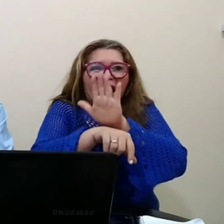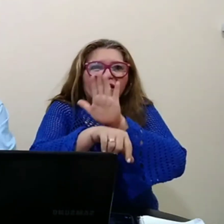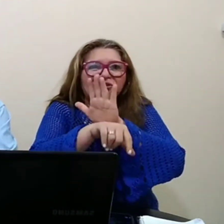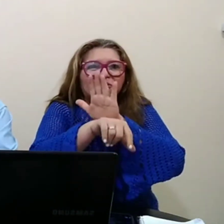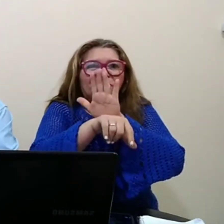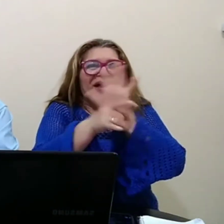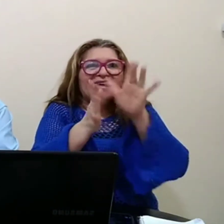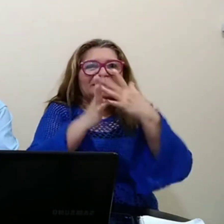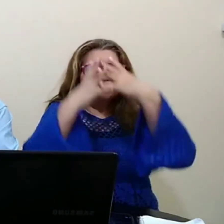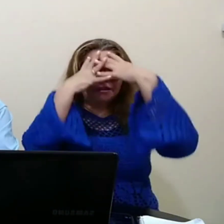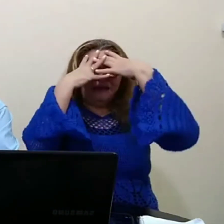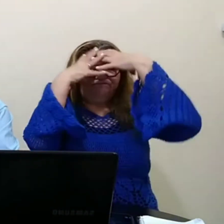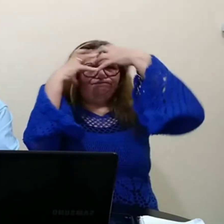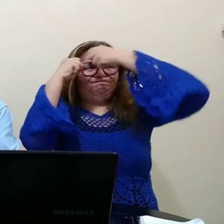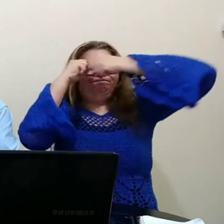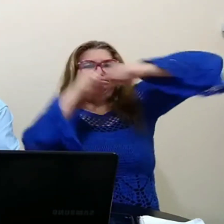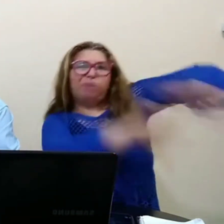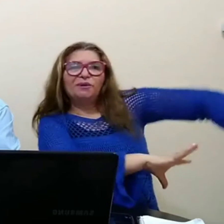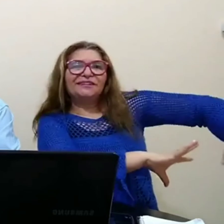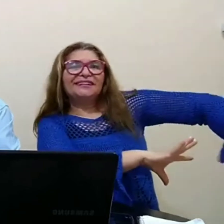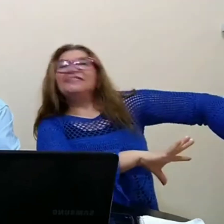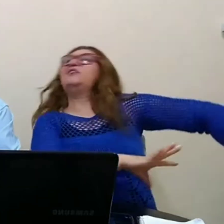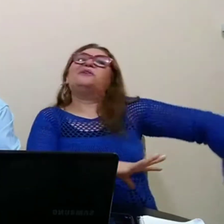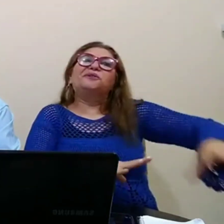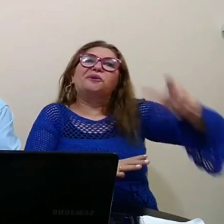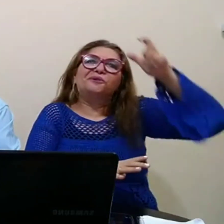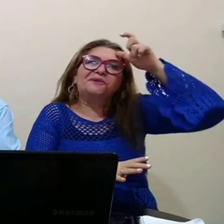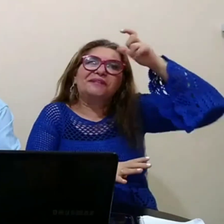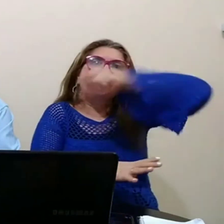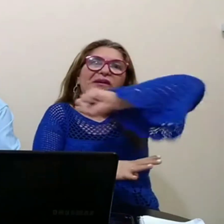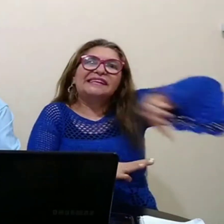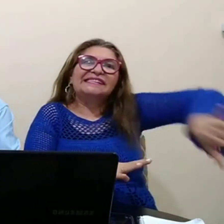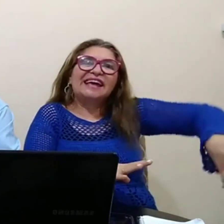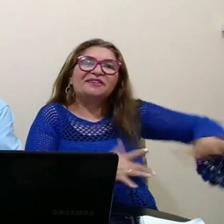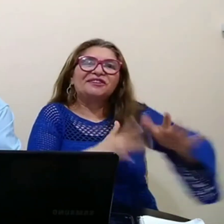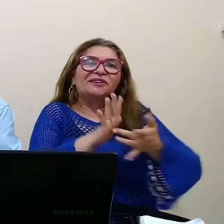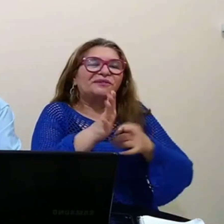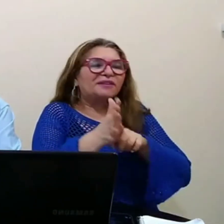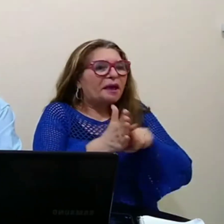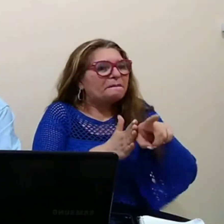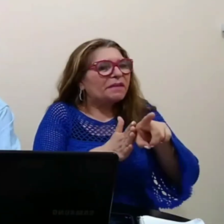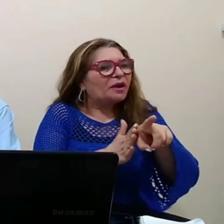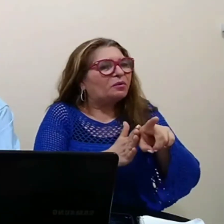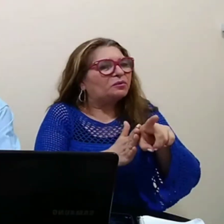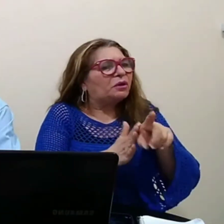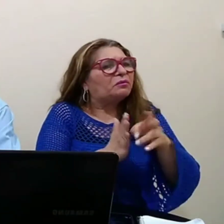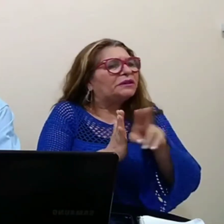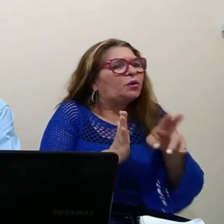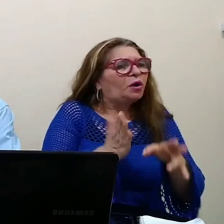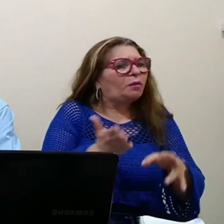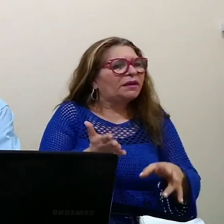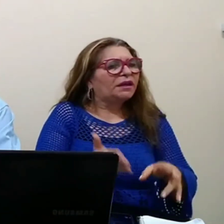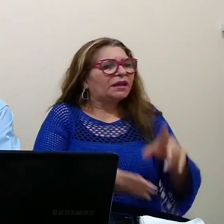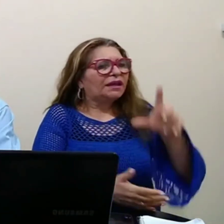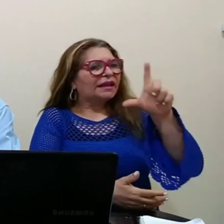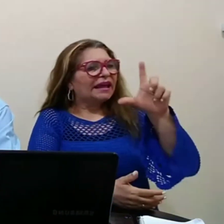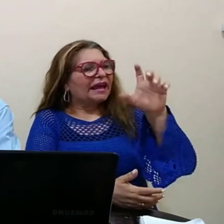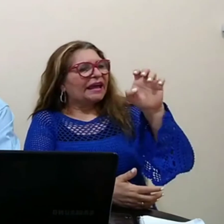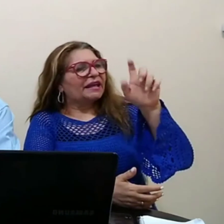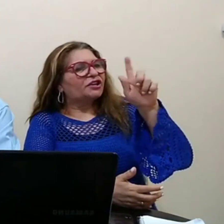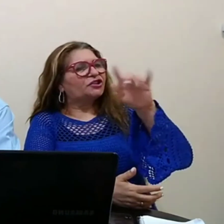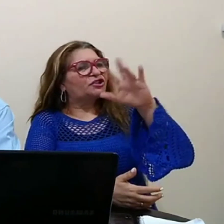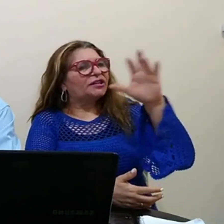dele todos os demônios. E Jesus pergunta a ele: qual é o teu nome? E ele diz: Legião é o meu nome, porque somos